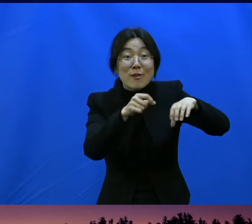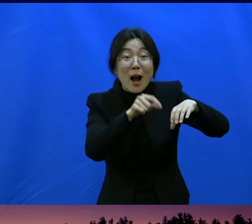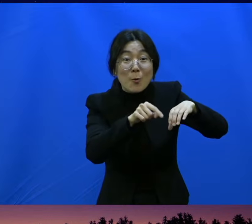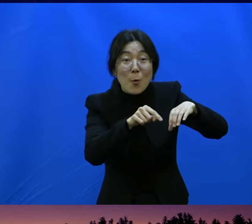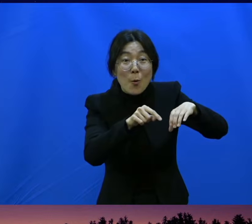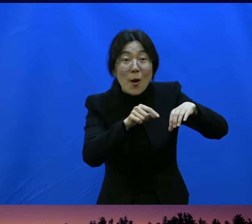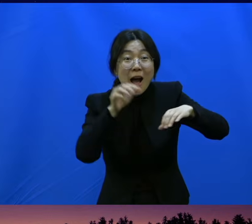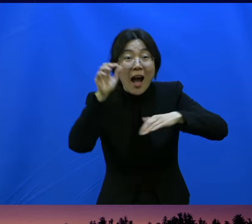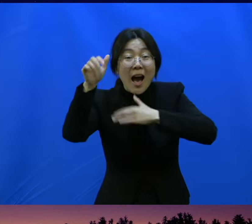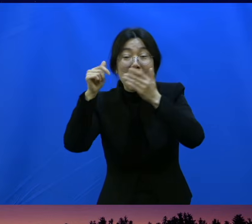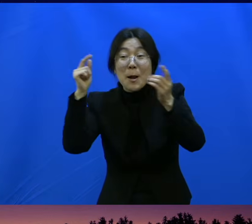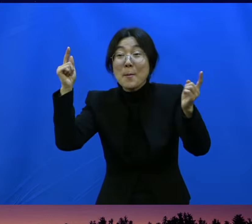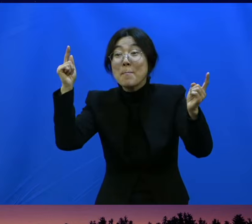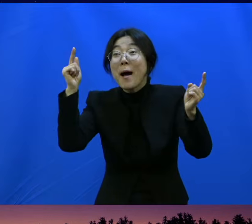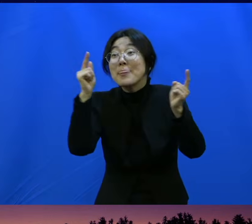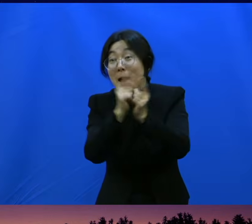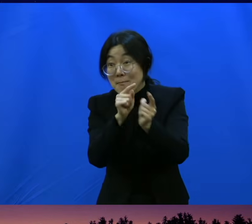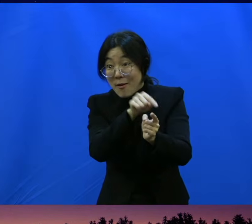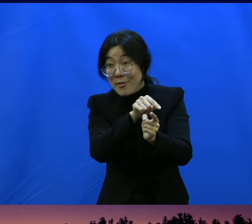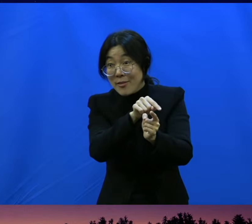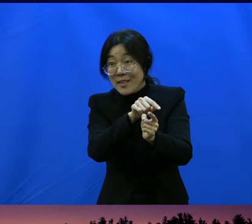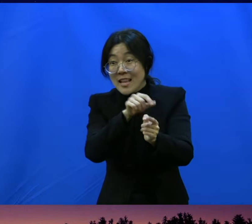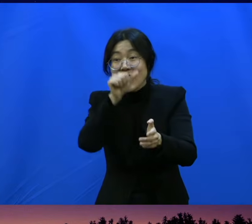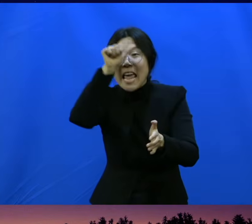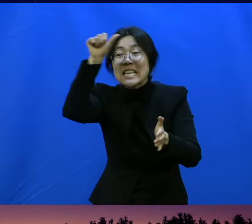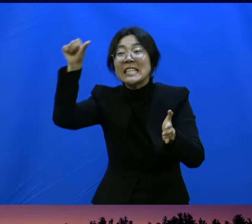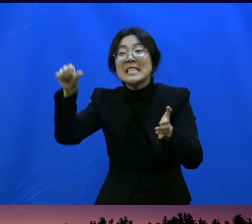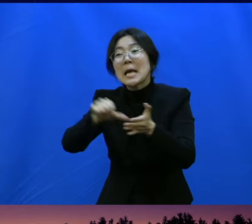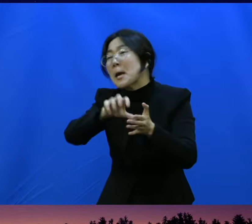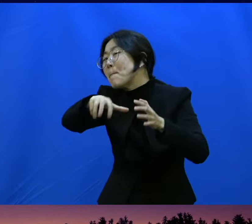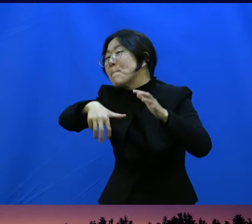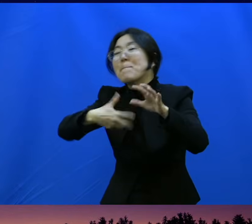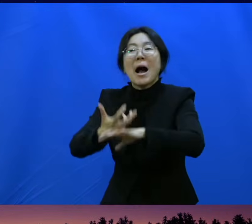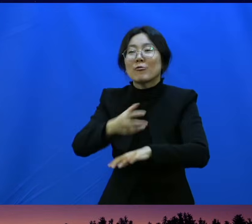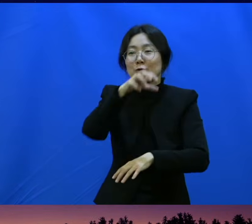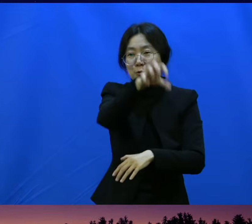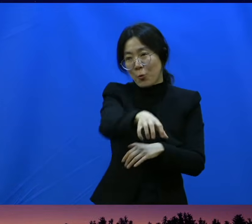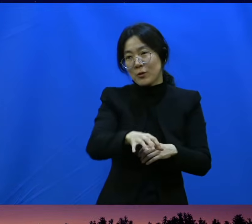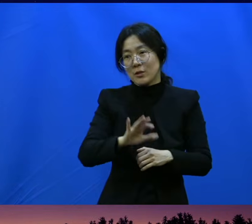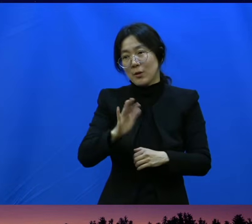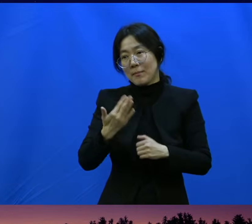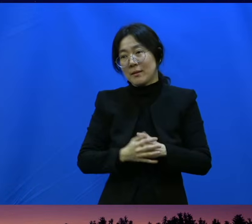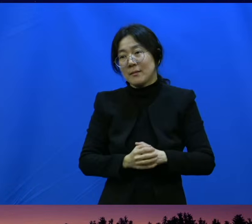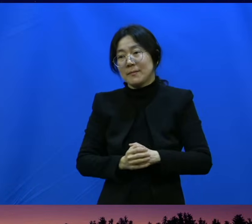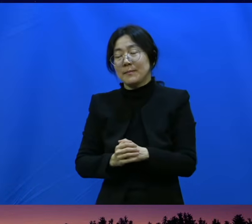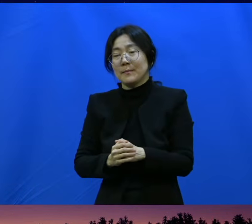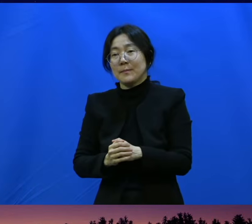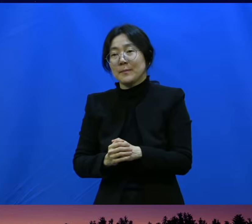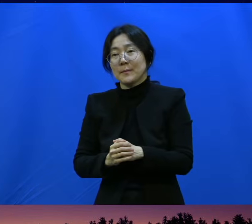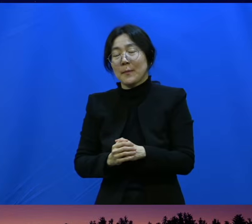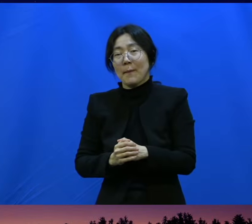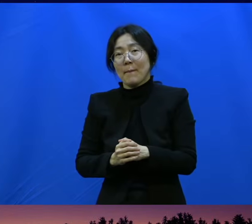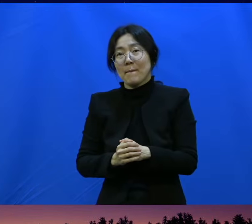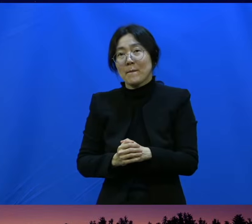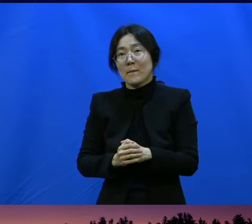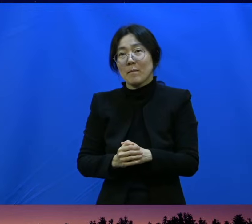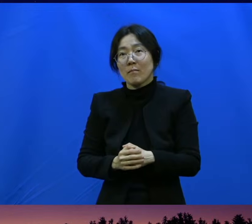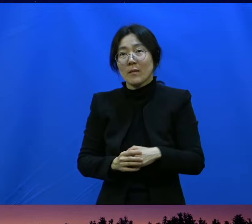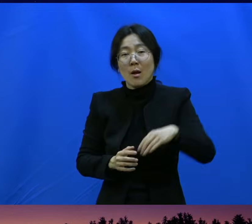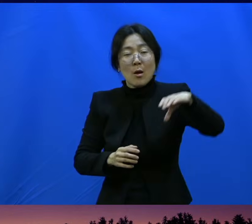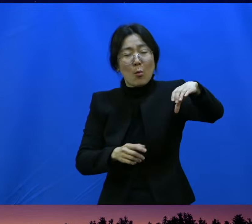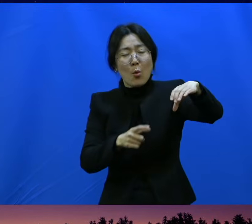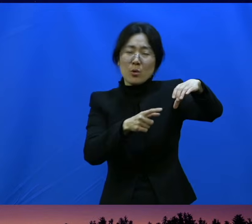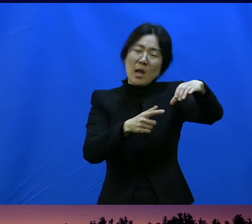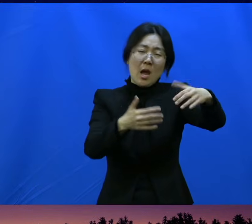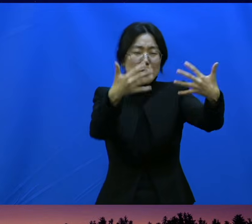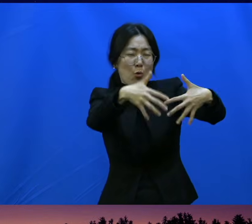아름다운, 경이로운, 자신의 인생을 완전히 바꿔놓는 위대한 축복의 현장이 되는